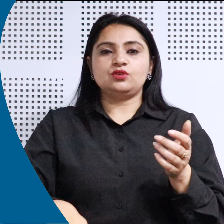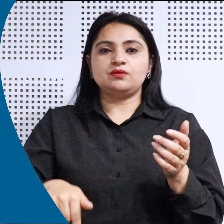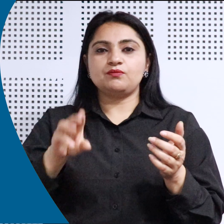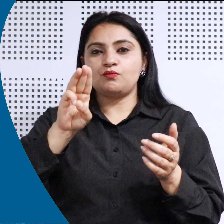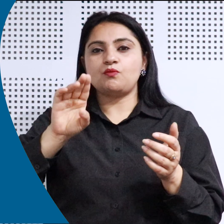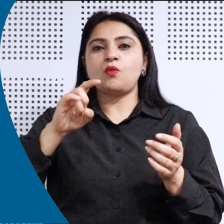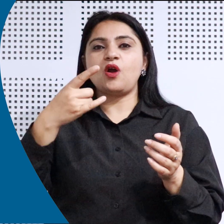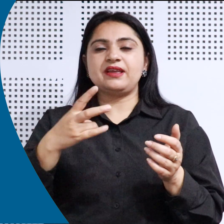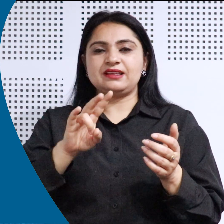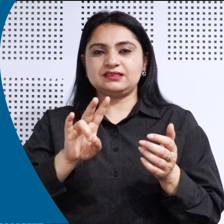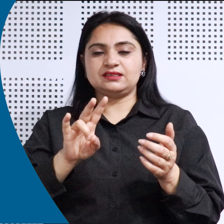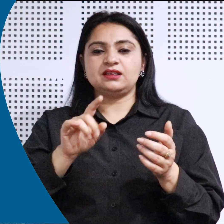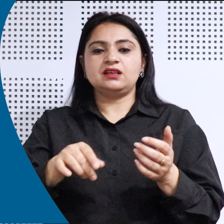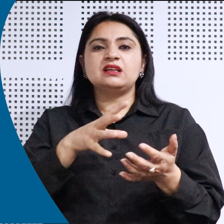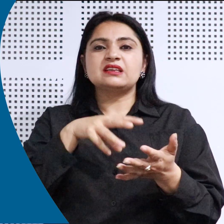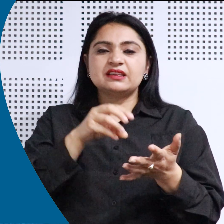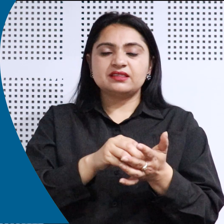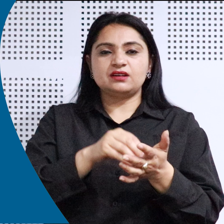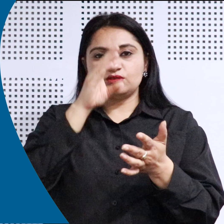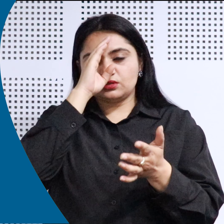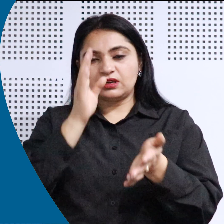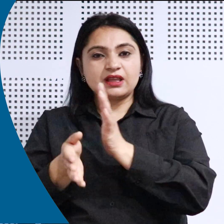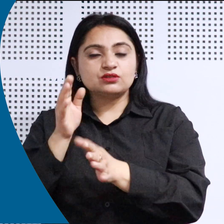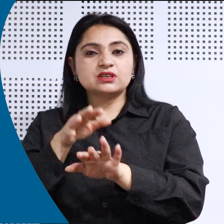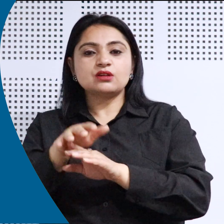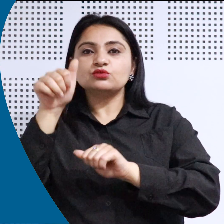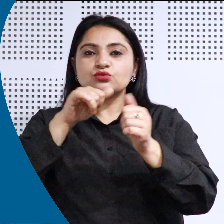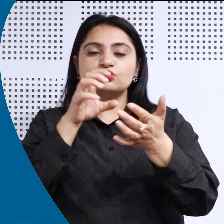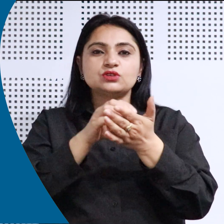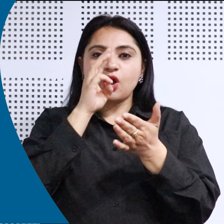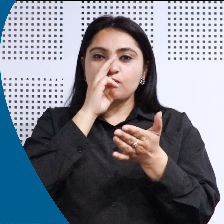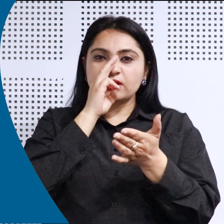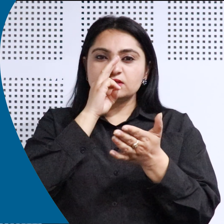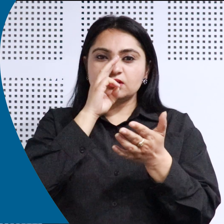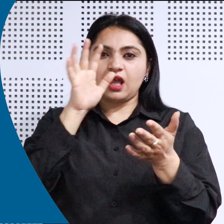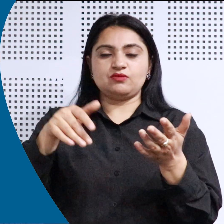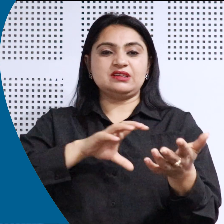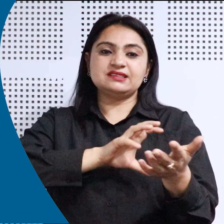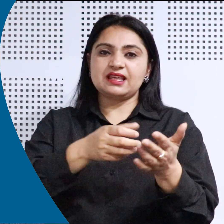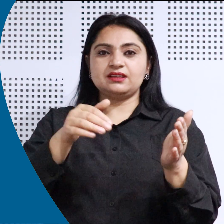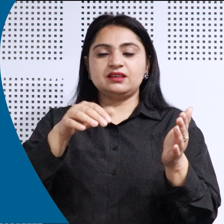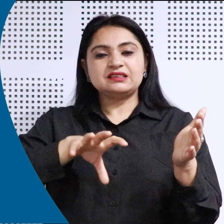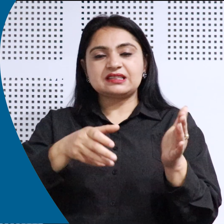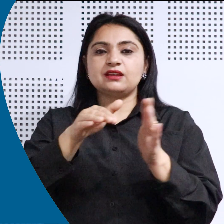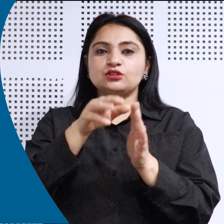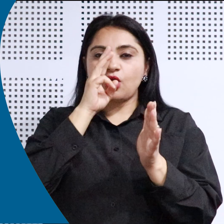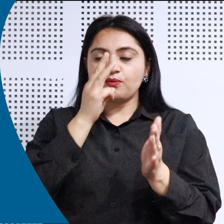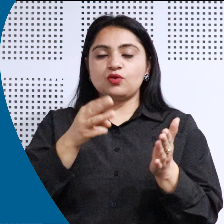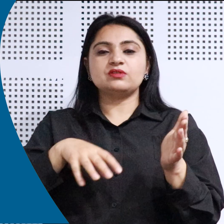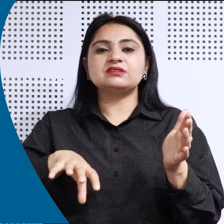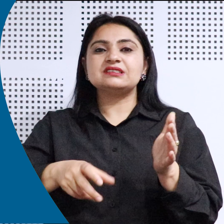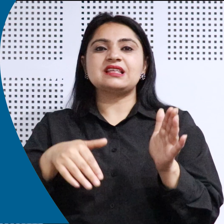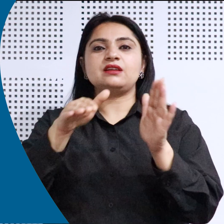केन्द्र सरकार मध्ये केन्द्र सरकारका आयोजनाहरू जुन जुन ठाउँमा छन् आउने त स्थानीयमै हो, तर स्थानीय सरकारले